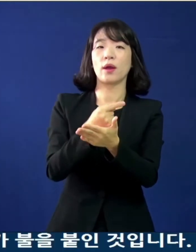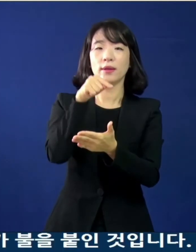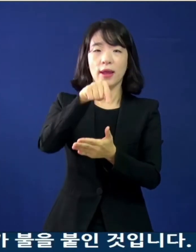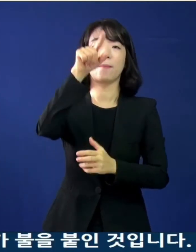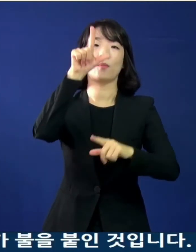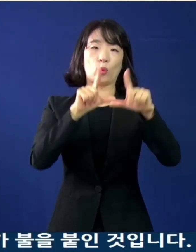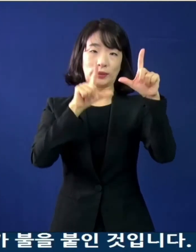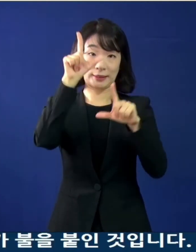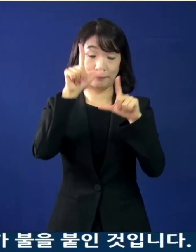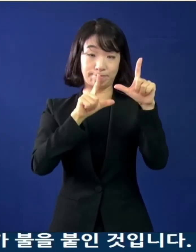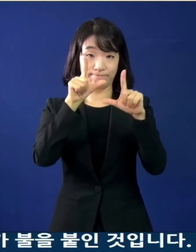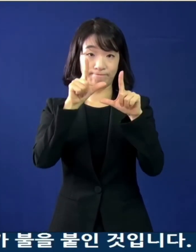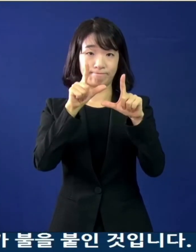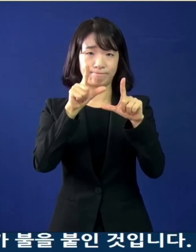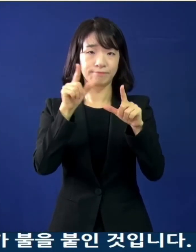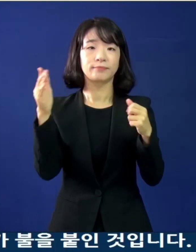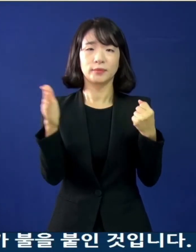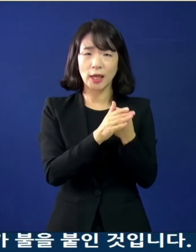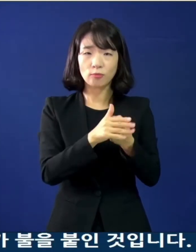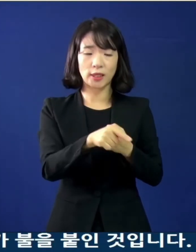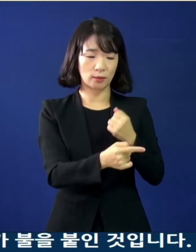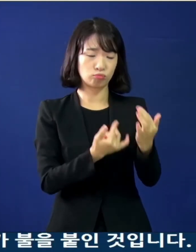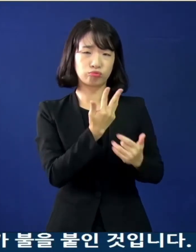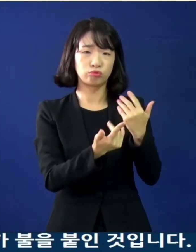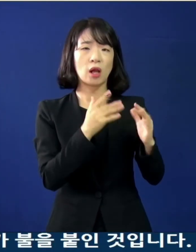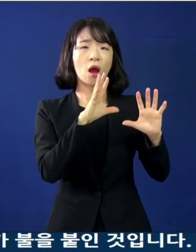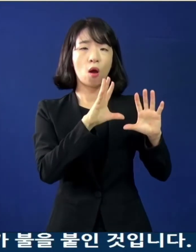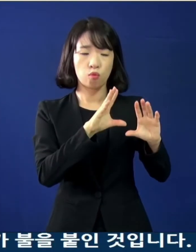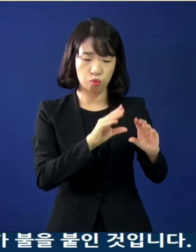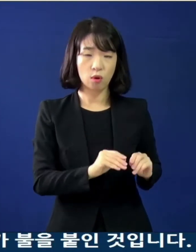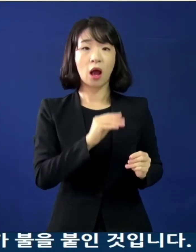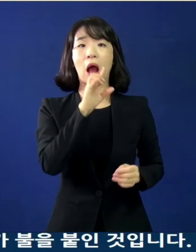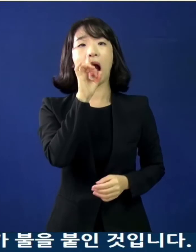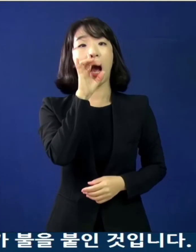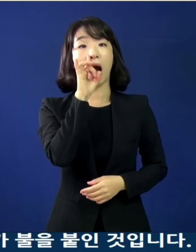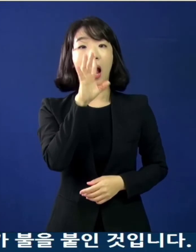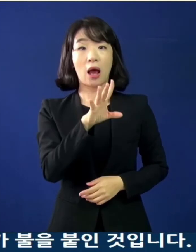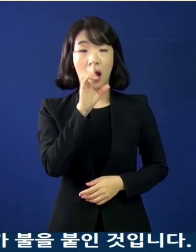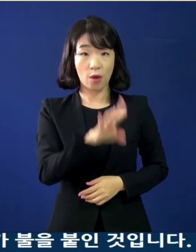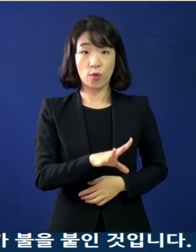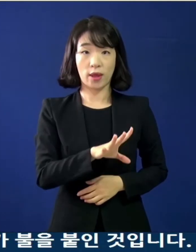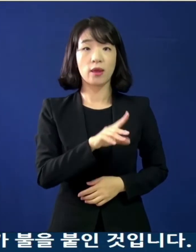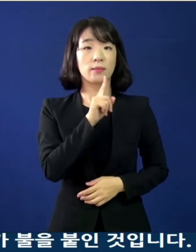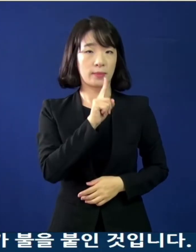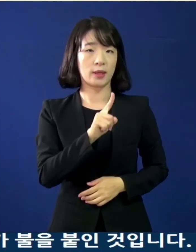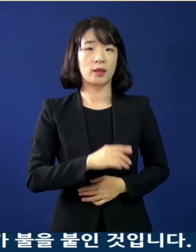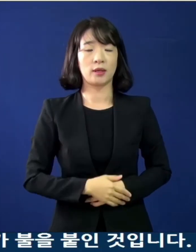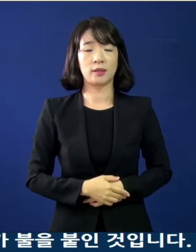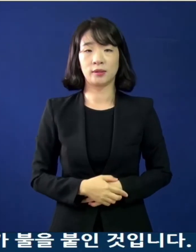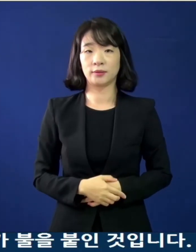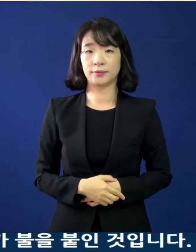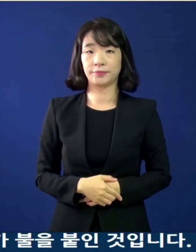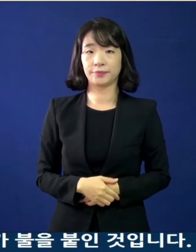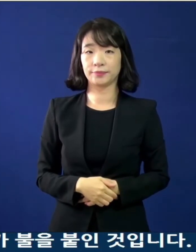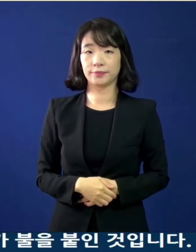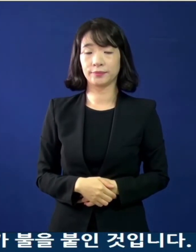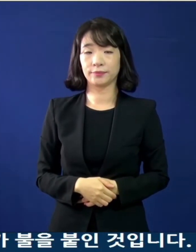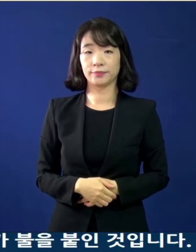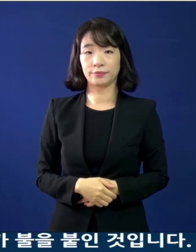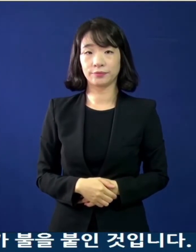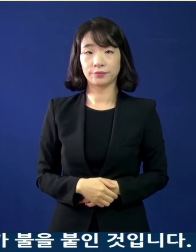상징이고 실제이기 때문에 이 불을 꺼트려서는 안 되는 것이 되었다는 것이죠.